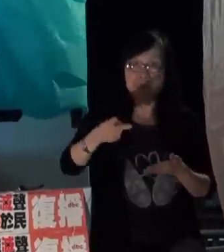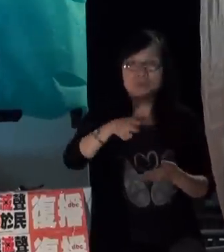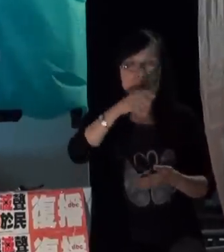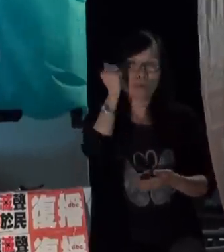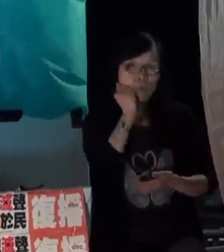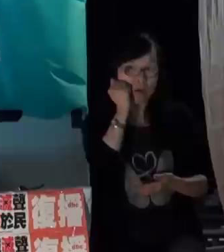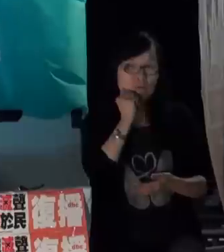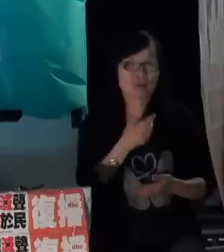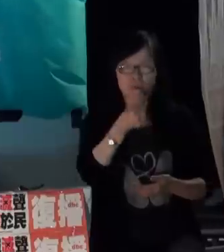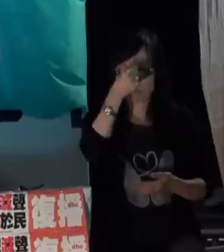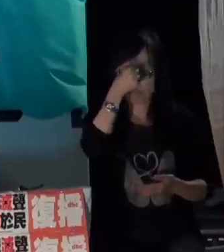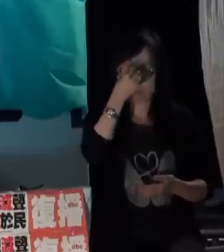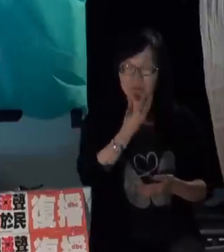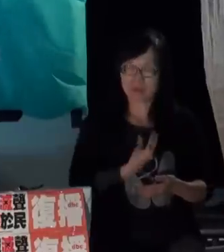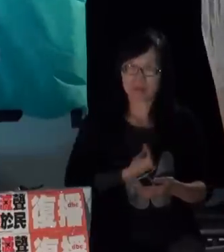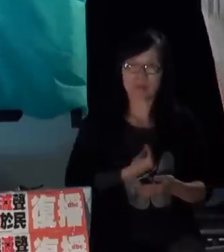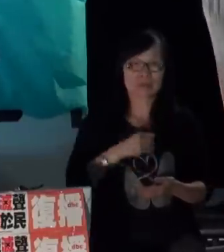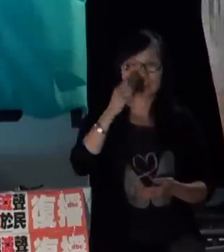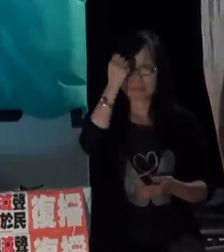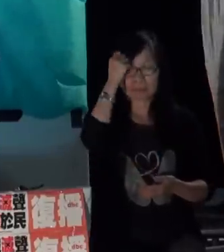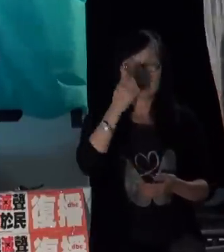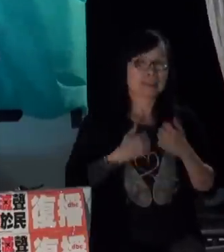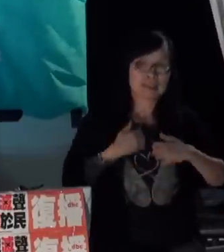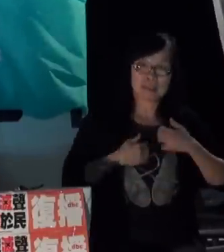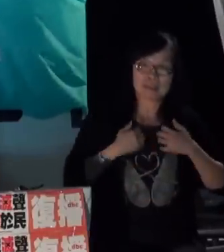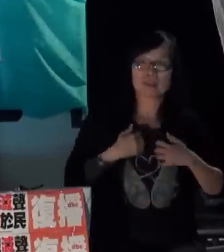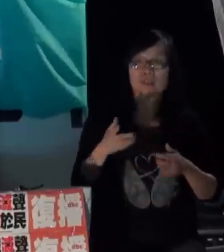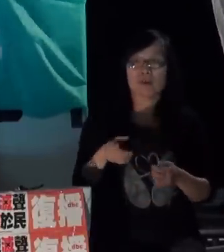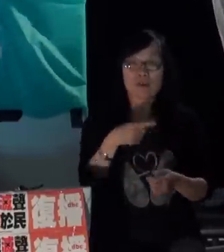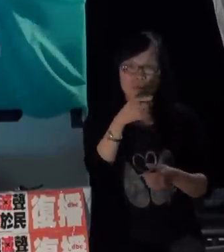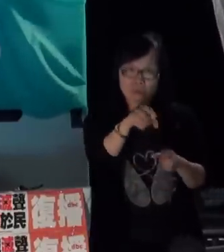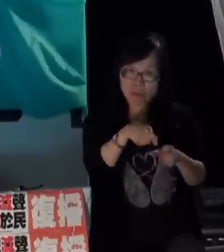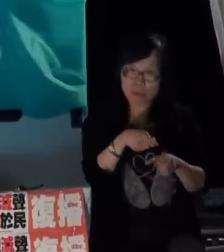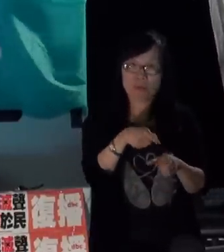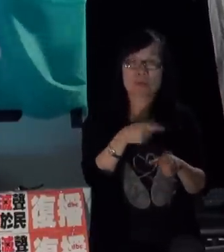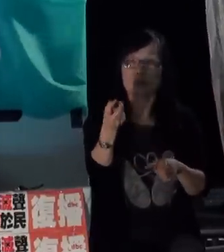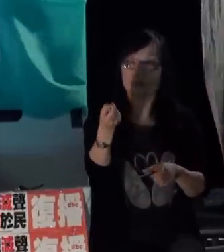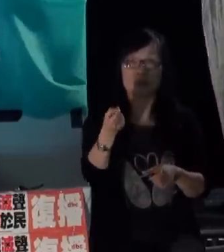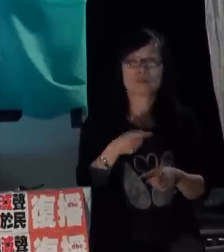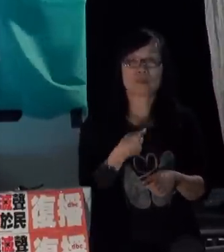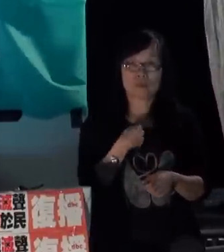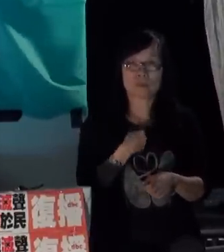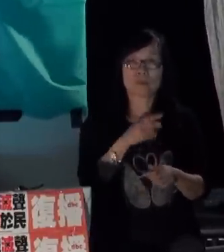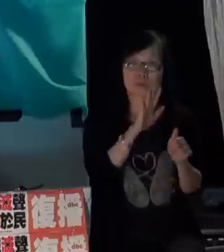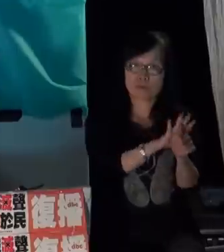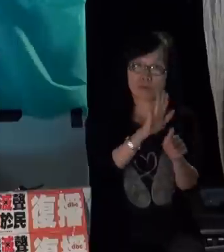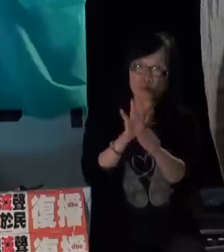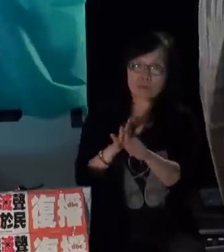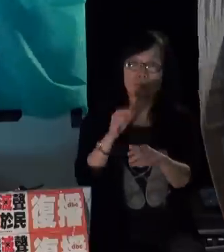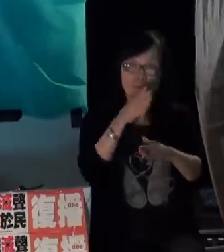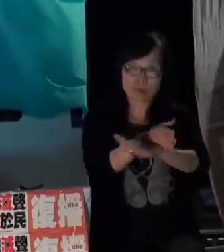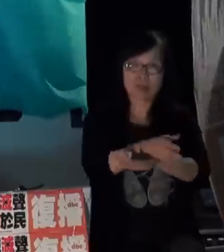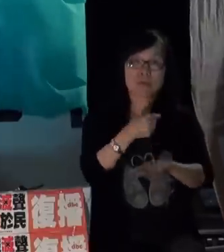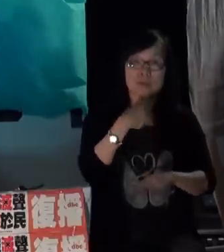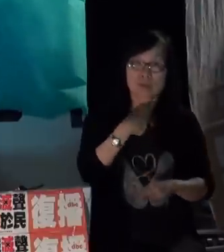又躁，又困擾又緊張。但係只係攞個少少，其實佢哋服侍咗社會咁耐，應